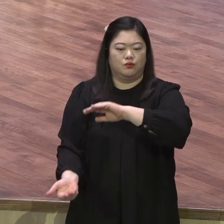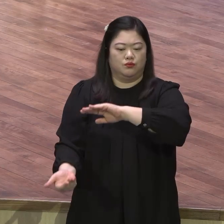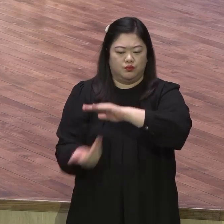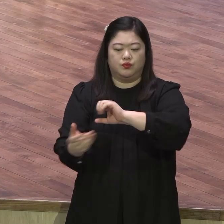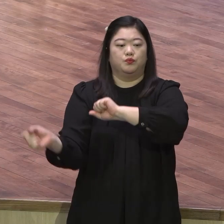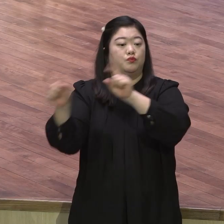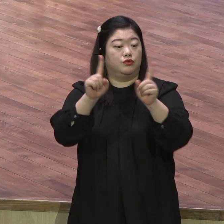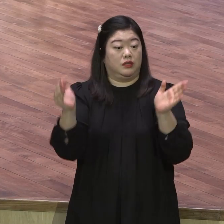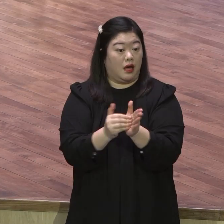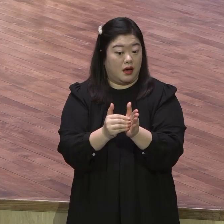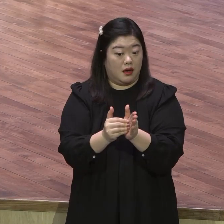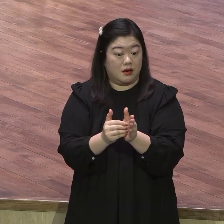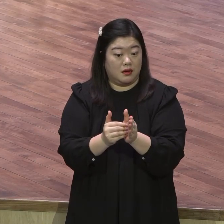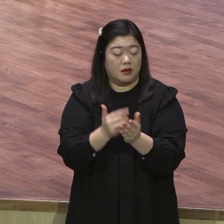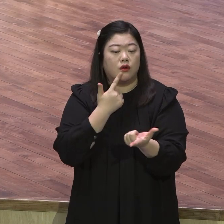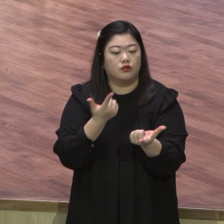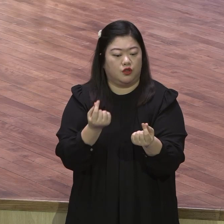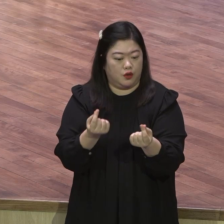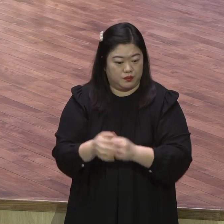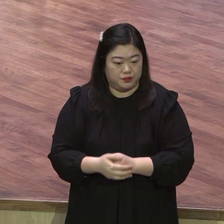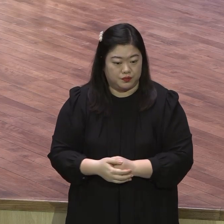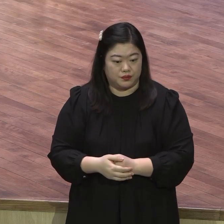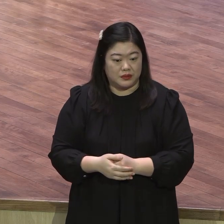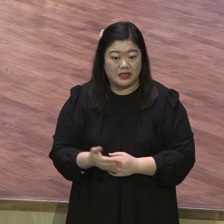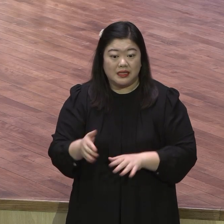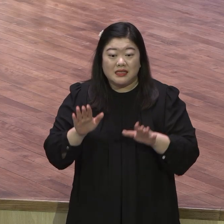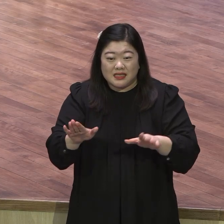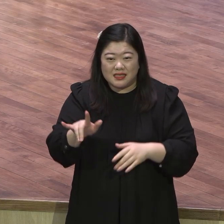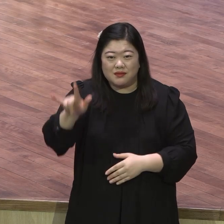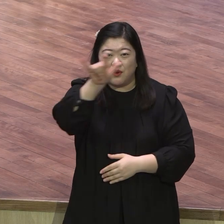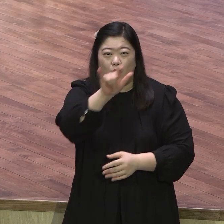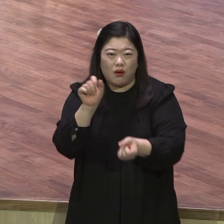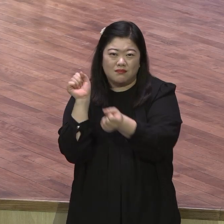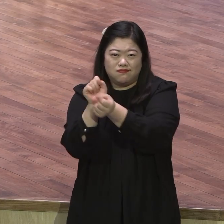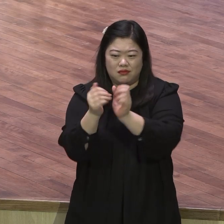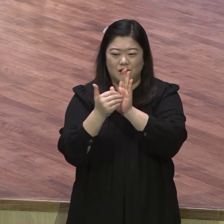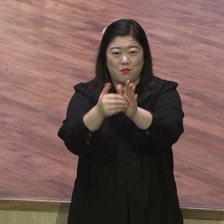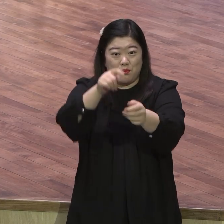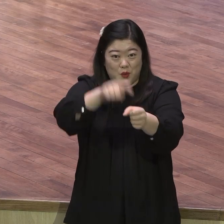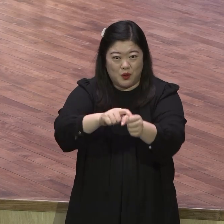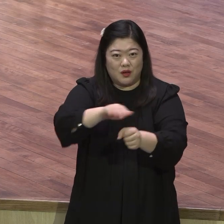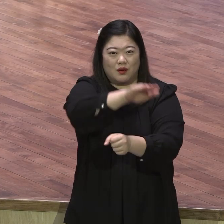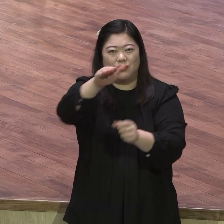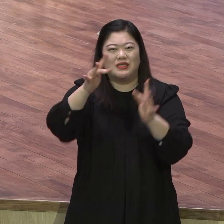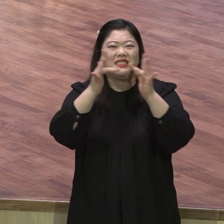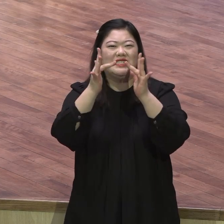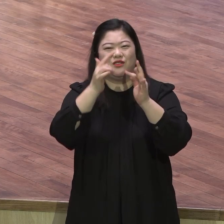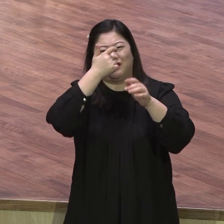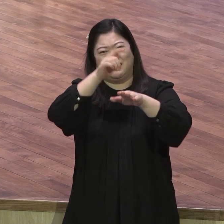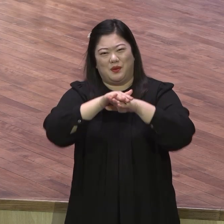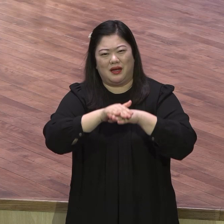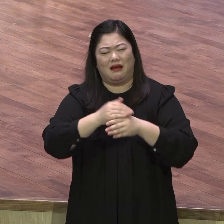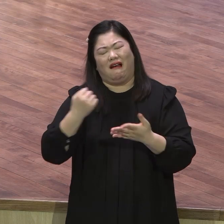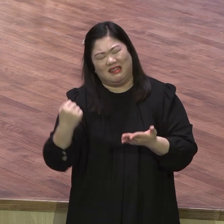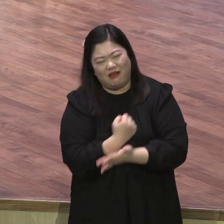코로나19로 인해서 모든 성도가 함께 지금 모여 예배를 들지 못하고 있는 현실이 안타깝지만은